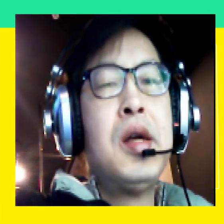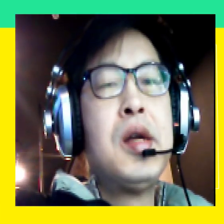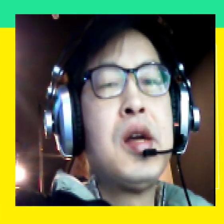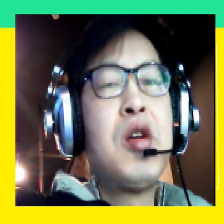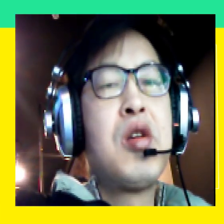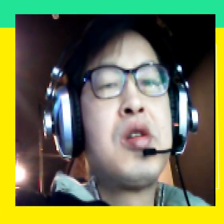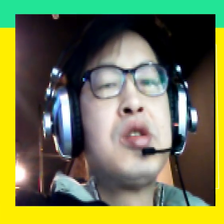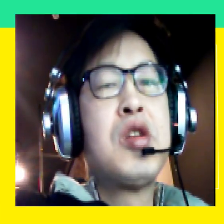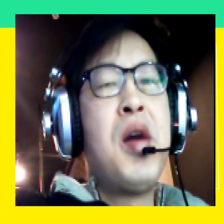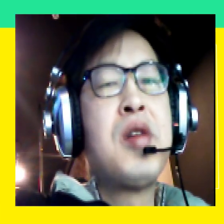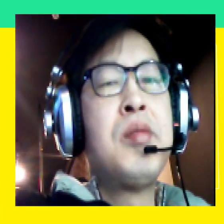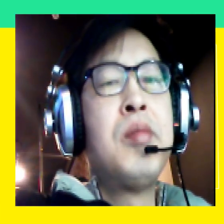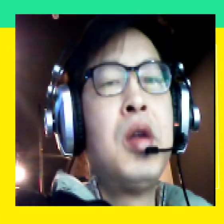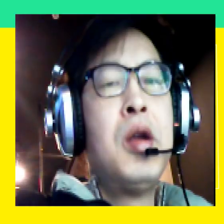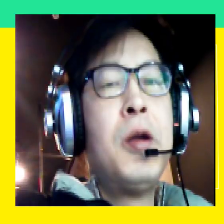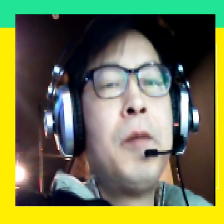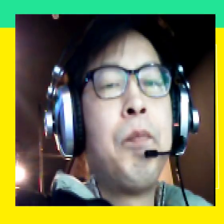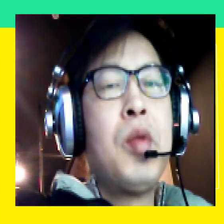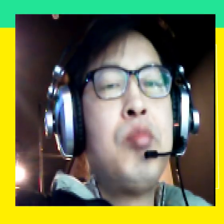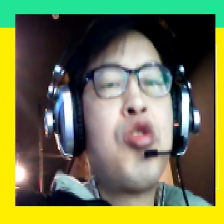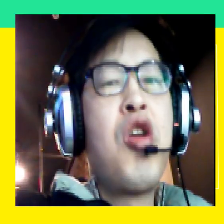걸렸습니다. 그만큼